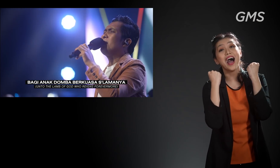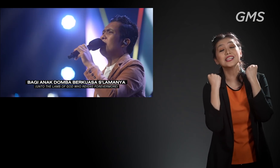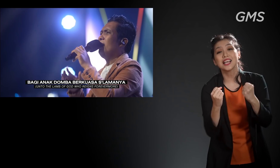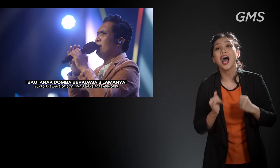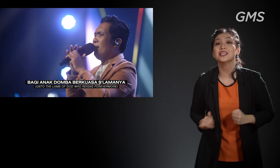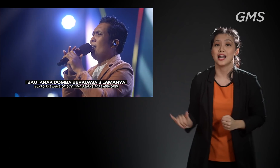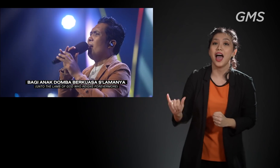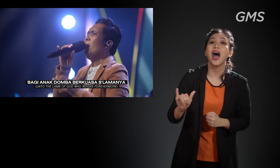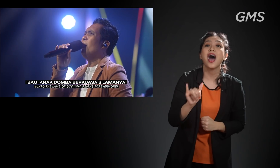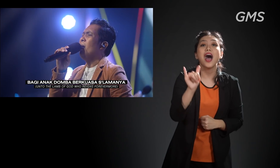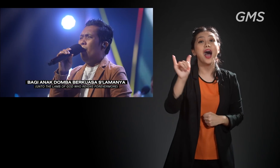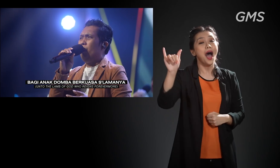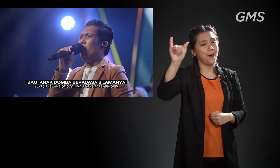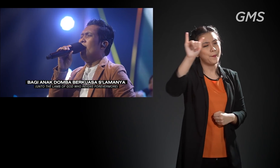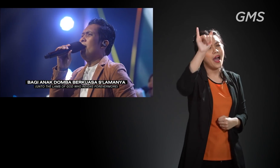berkuasa